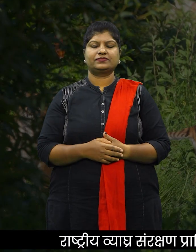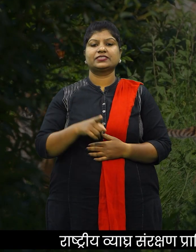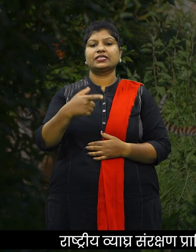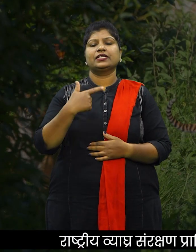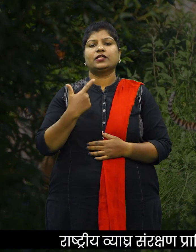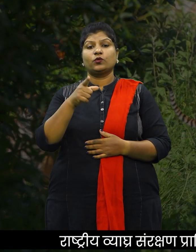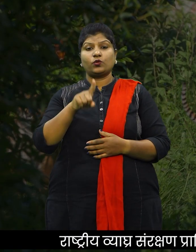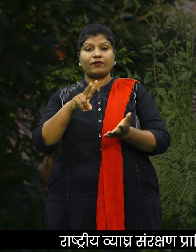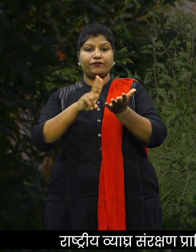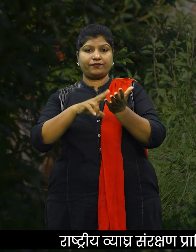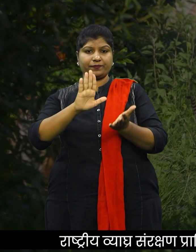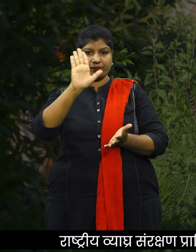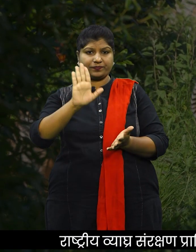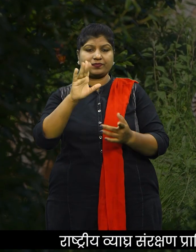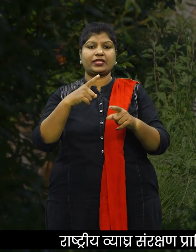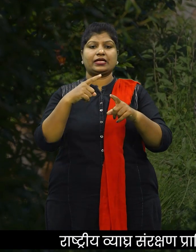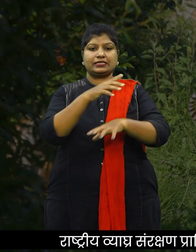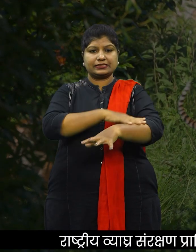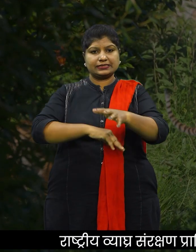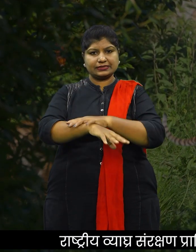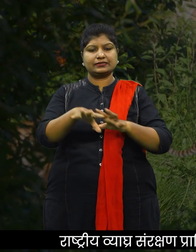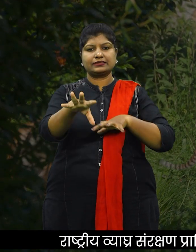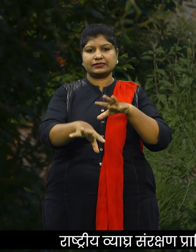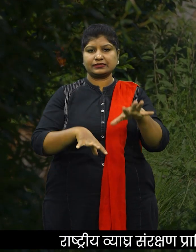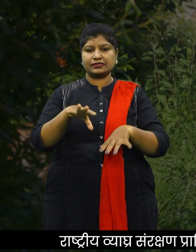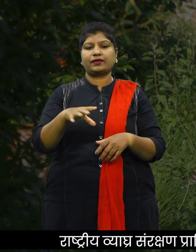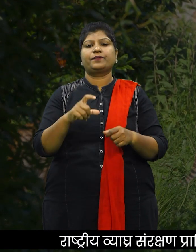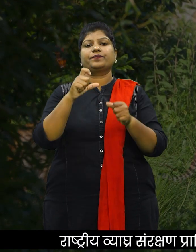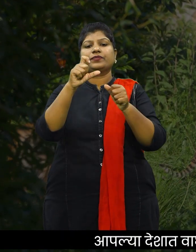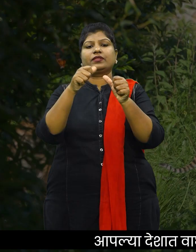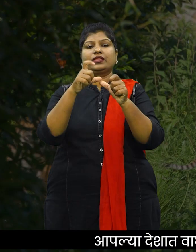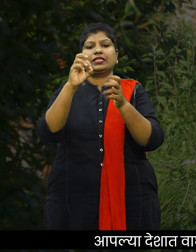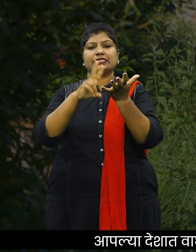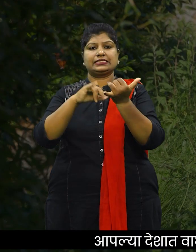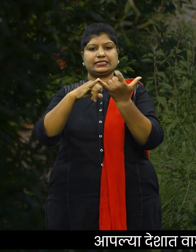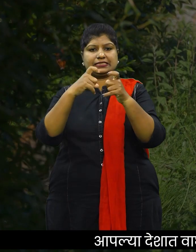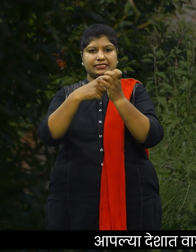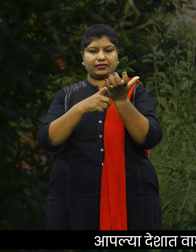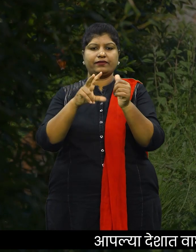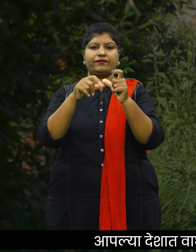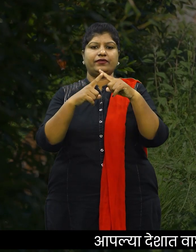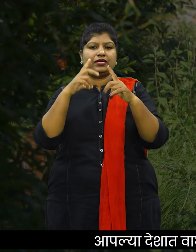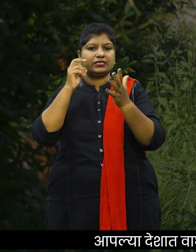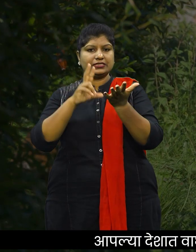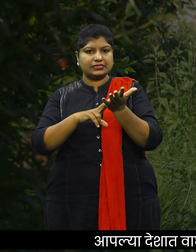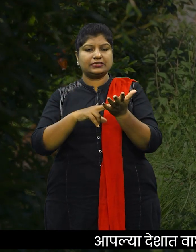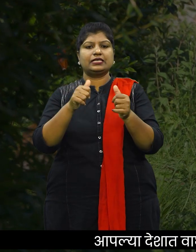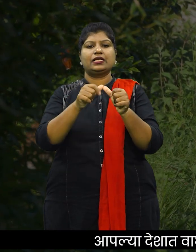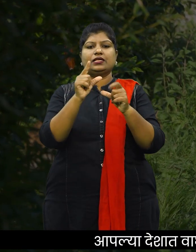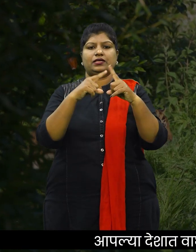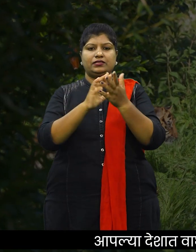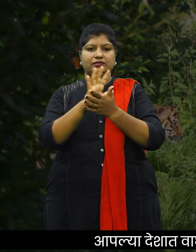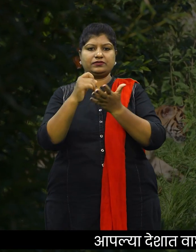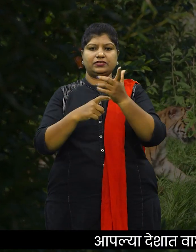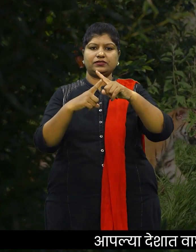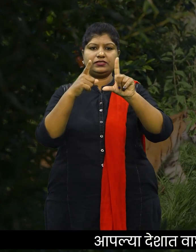राष्ट्रीय व्याघ्र संरक्षण प्राधिकरण प्रोजेक्ट टायगर अहवाल 2019 नुसार आपल्या देशात वाघांची संख्या 2,603